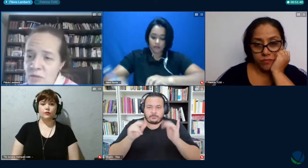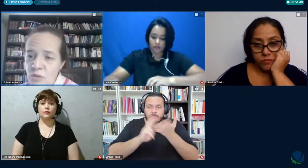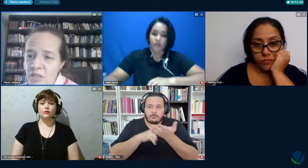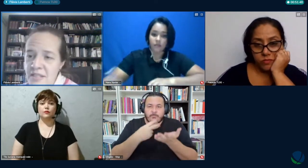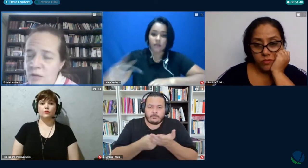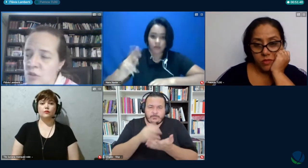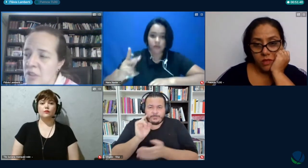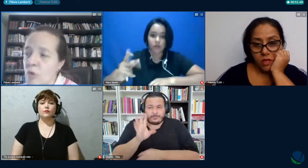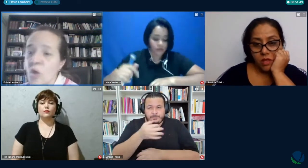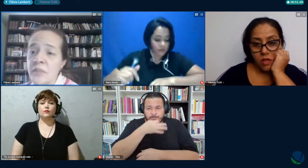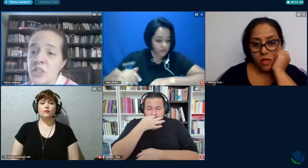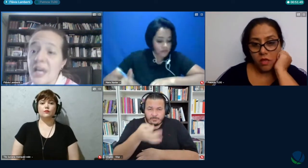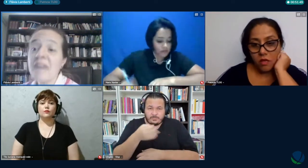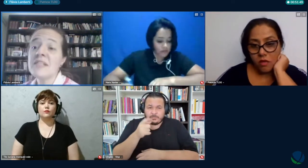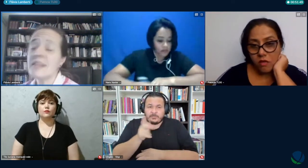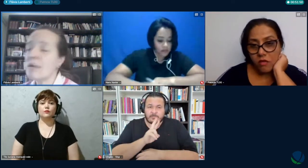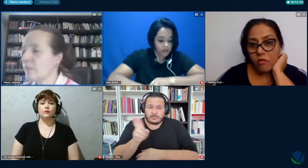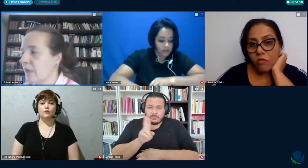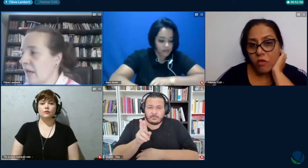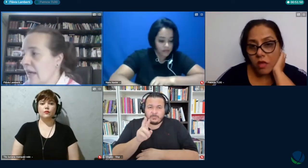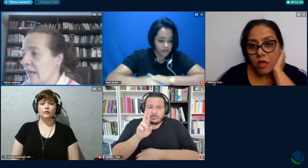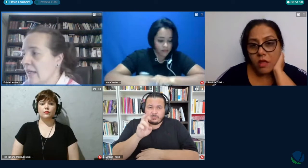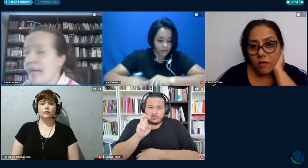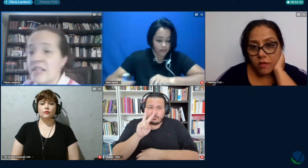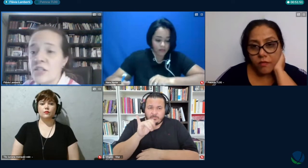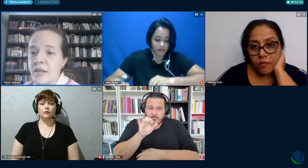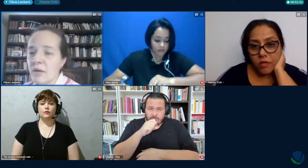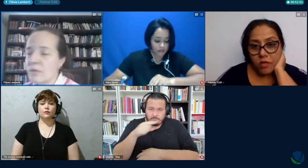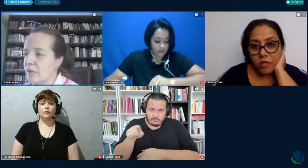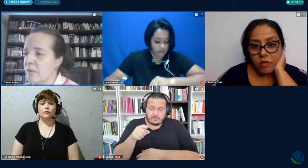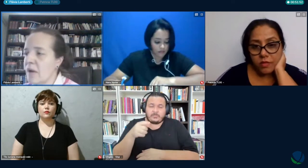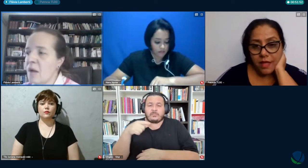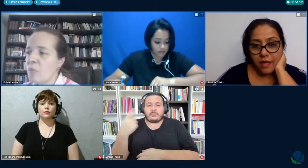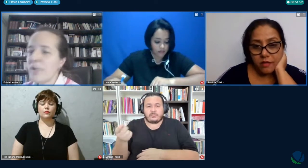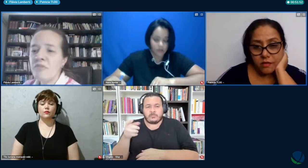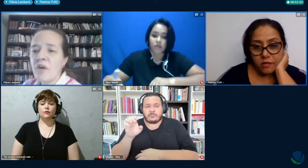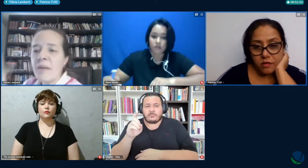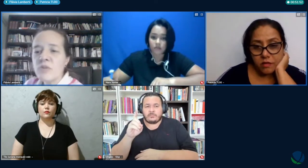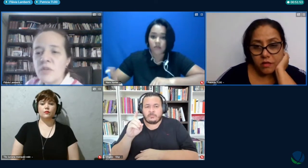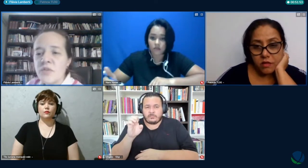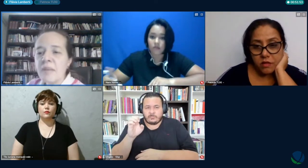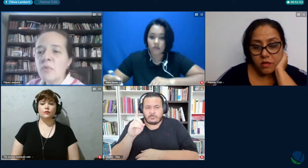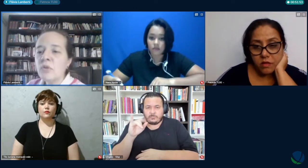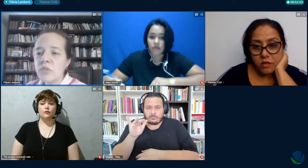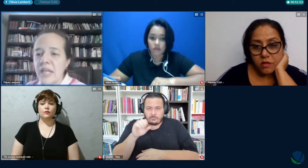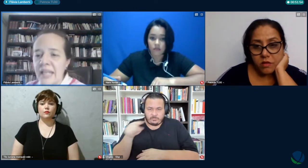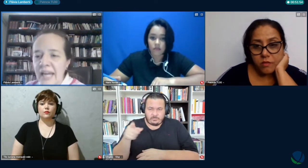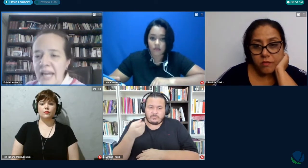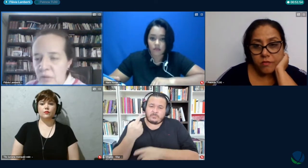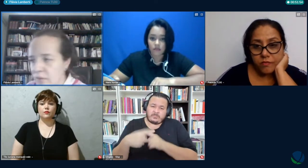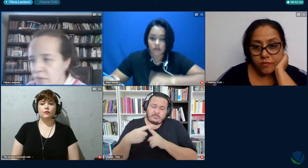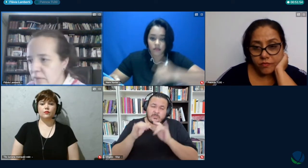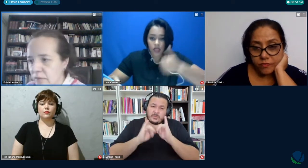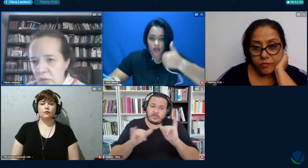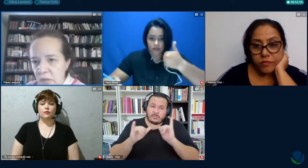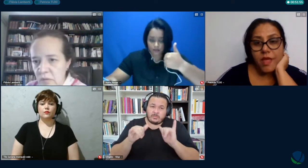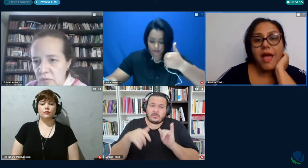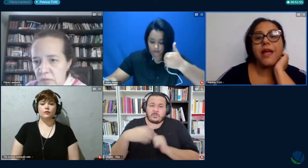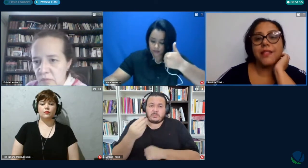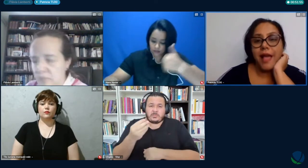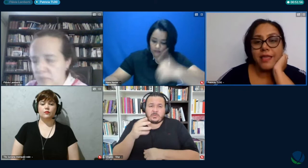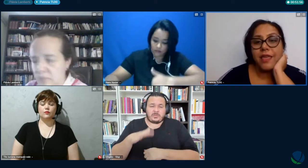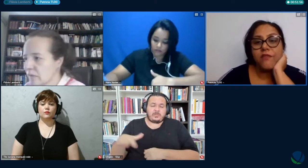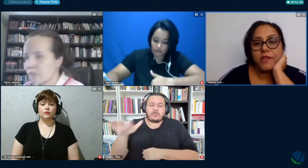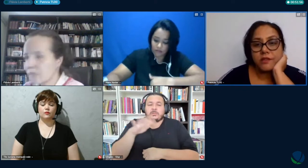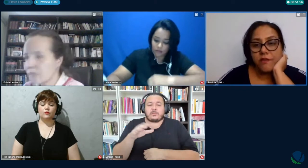É só uma sugestão de dar o nome de revisão e edição, porque informações fica muito genérico.